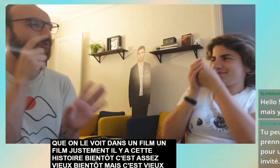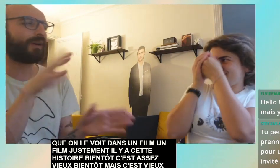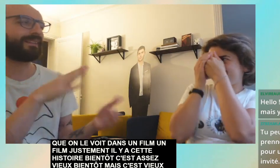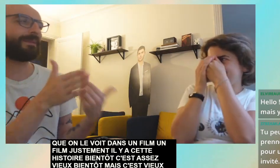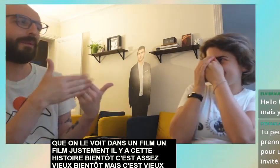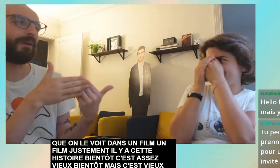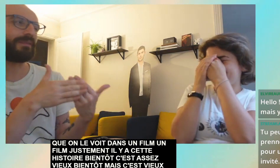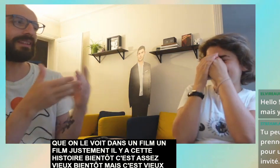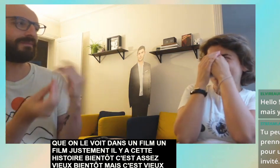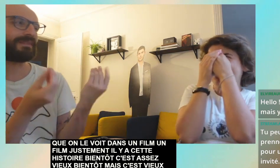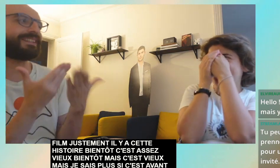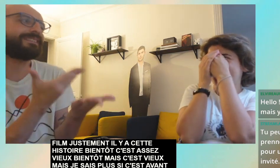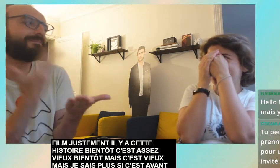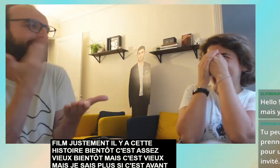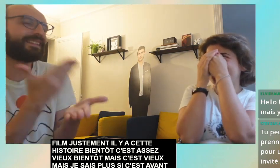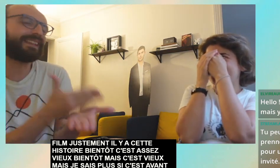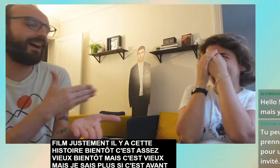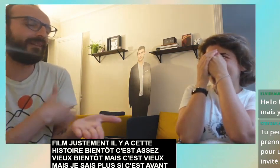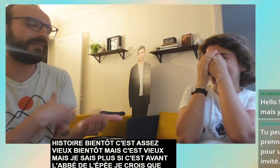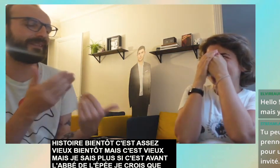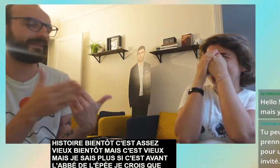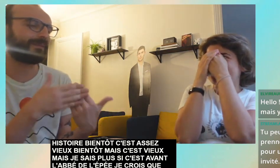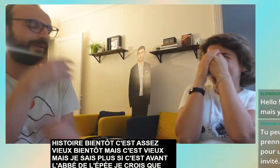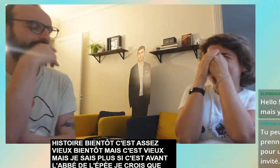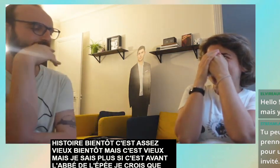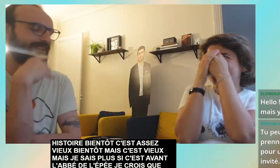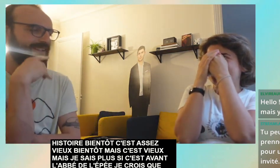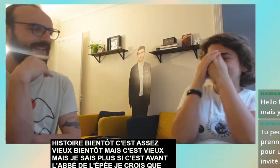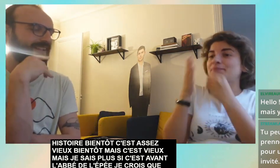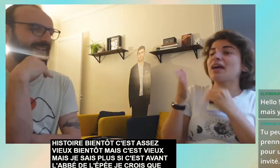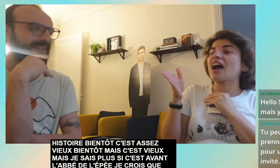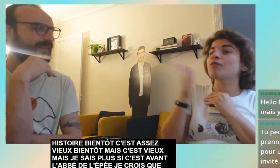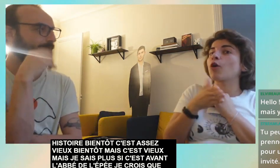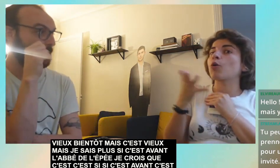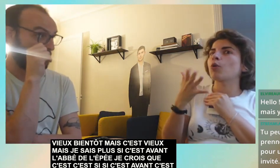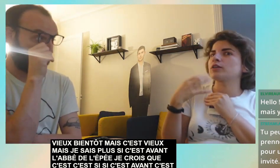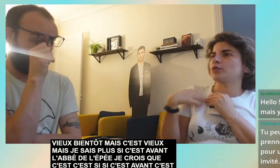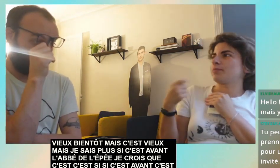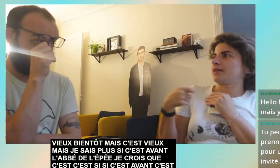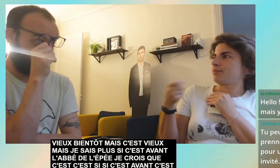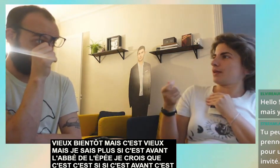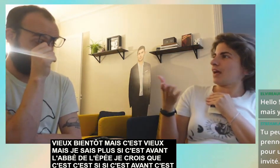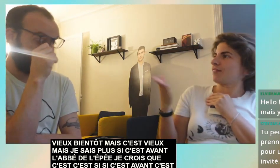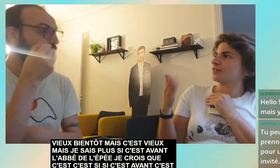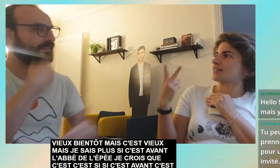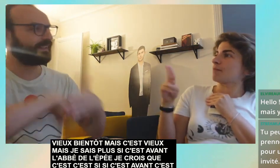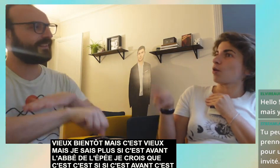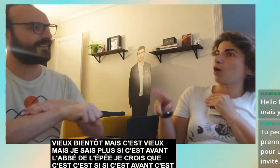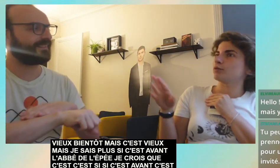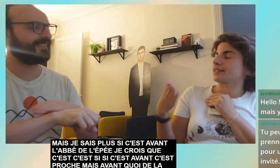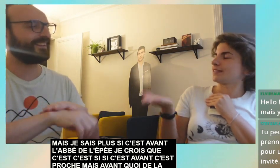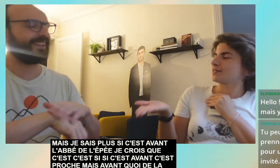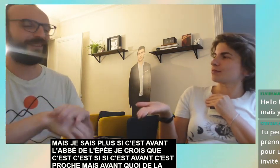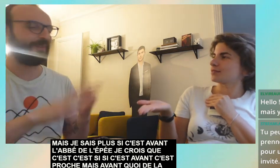crois que si c'est avant, c'est proche. Mais avant quoi de la PPP? Avant sa mort et sa naissance? Avant